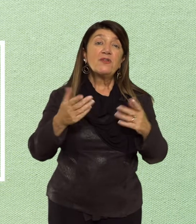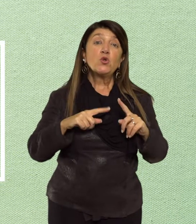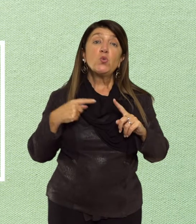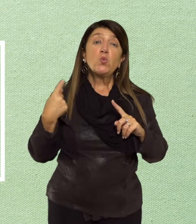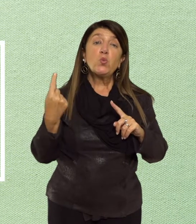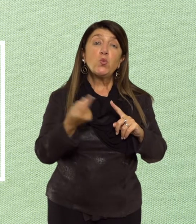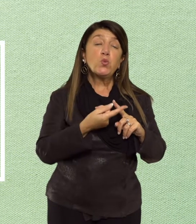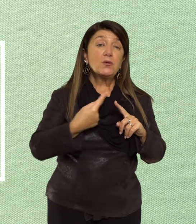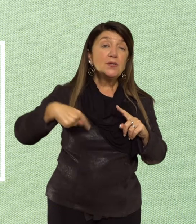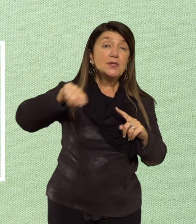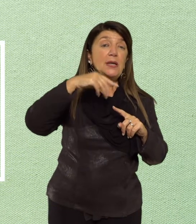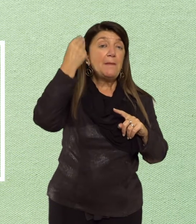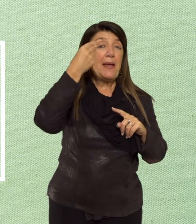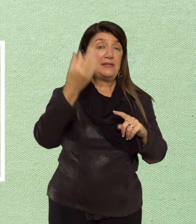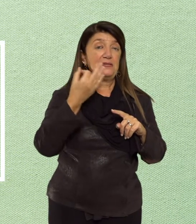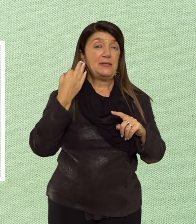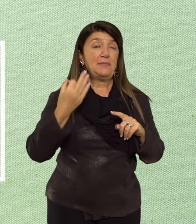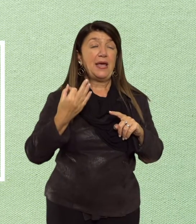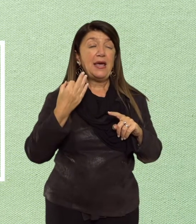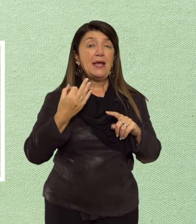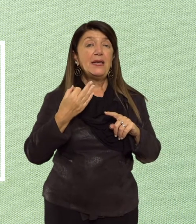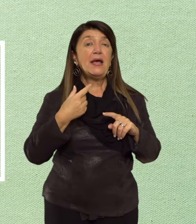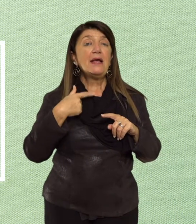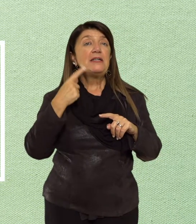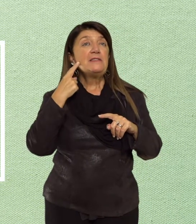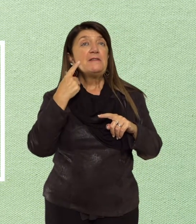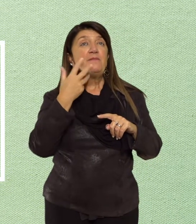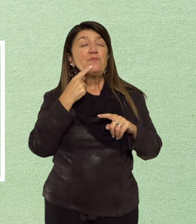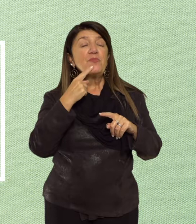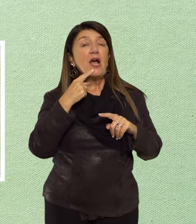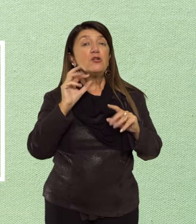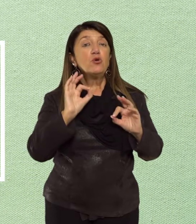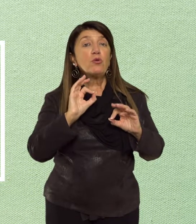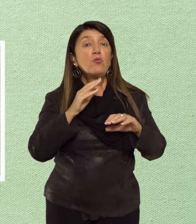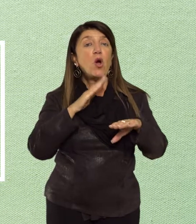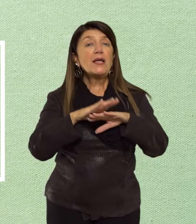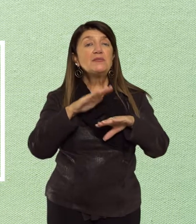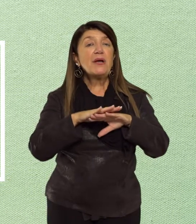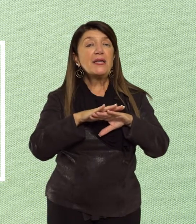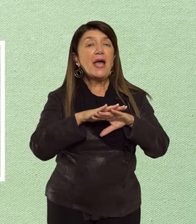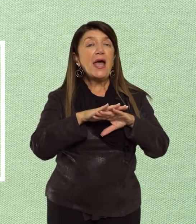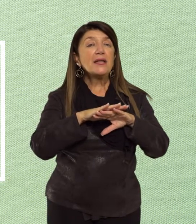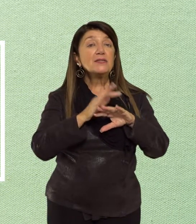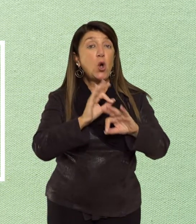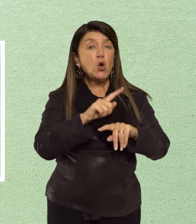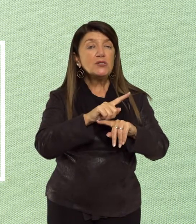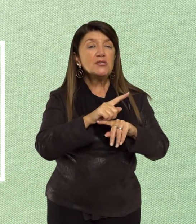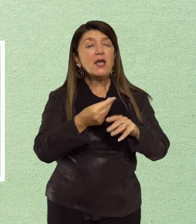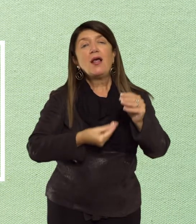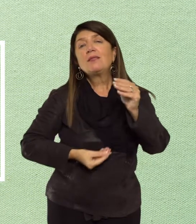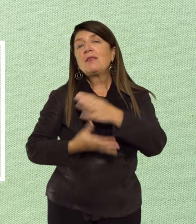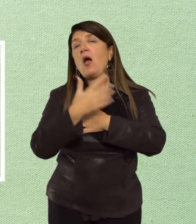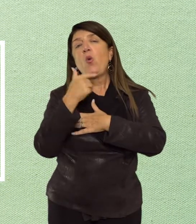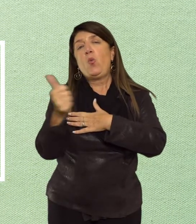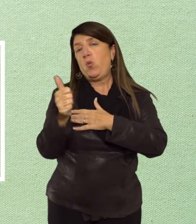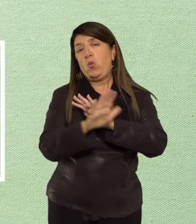pensarci, se sono convinti di buttarsi in questa esperienza perché è veramente unica. Il fatto che fare